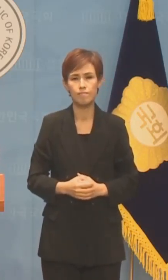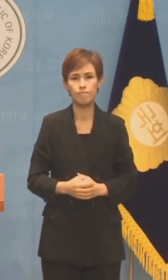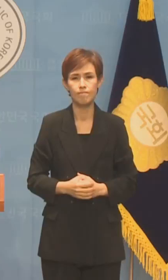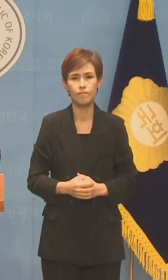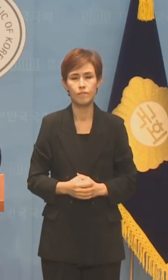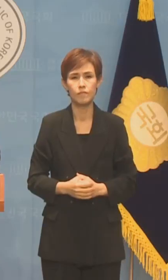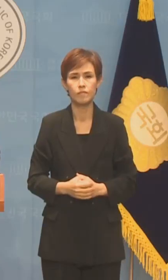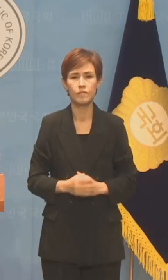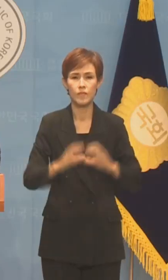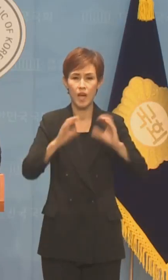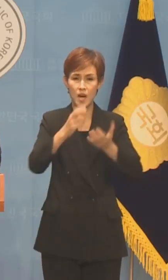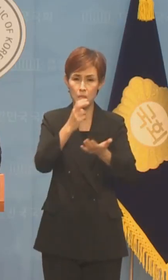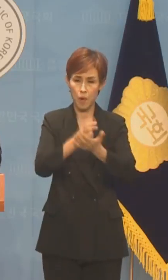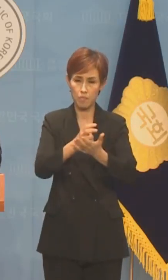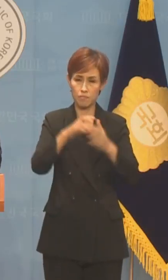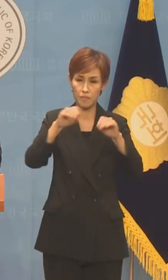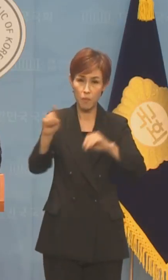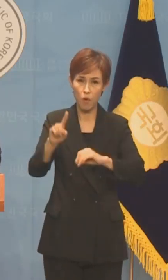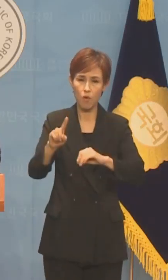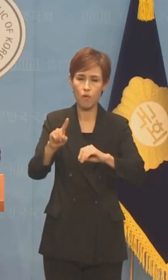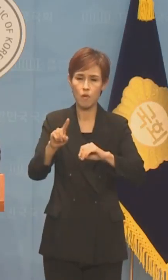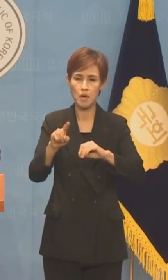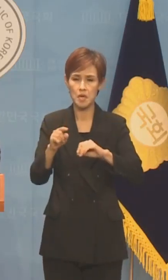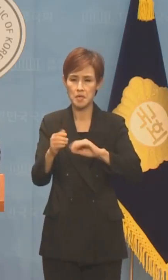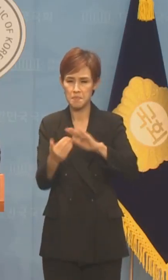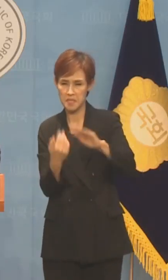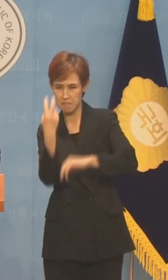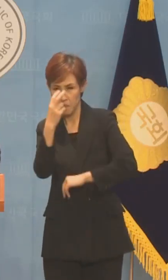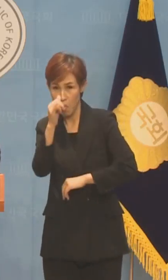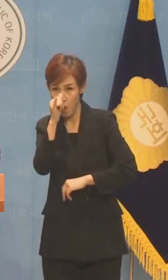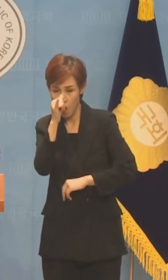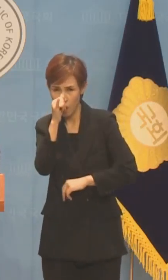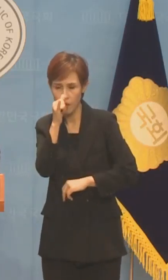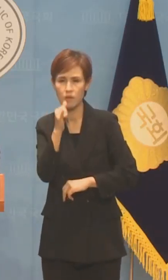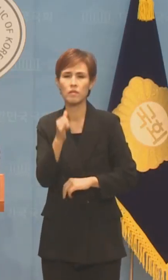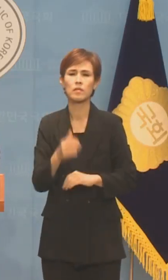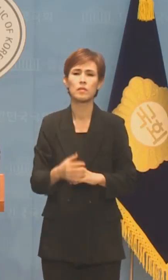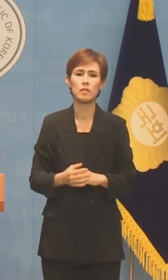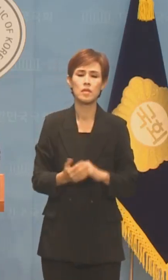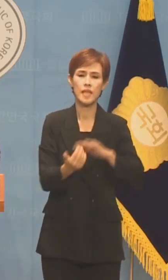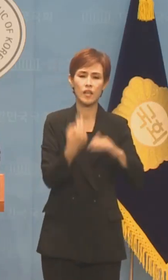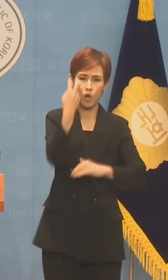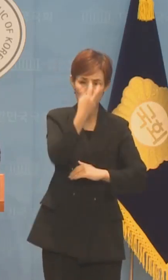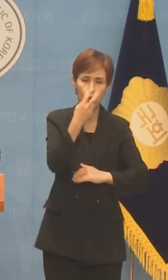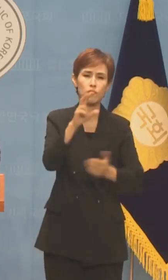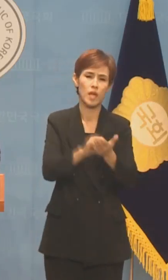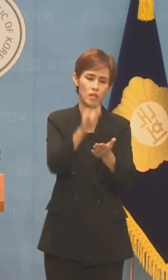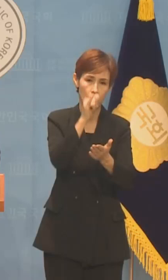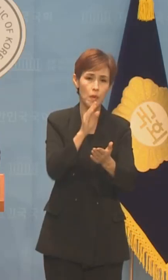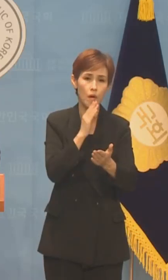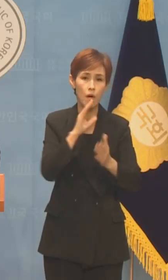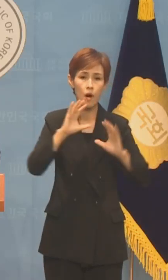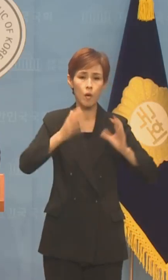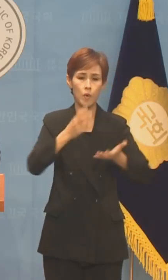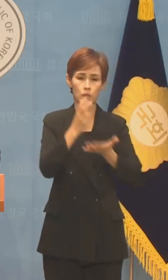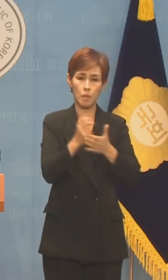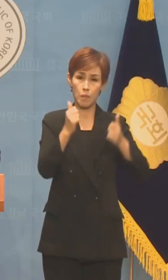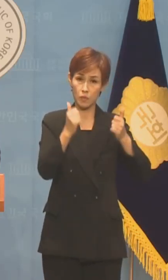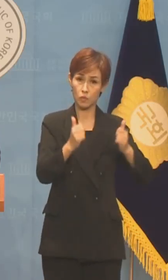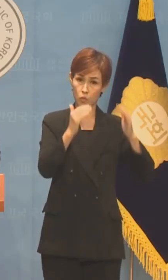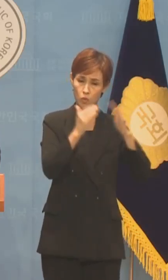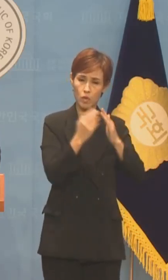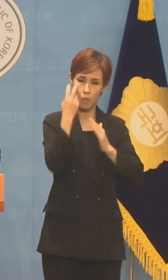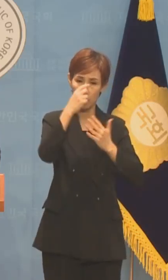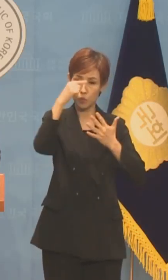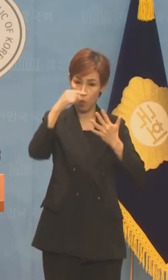그러나 헌법상 금지하고 있는 검열은 사전 검열이고 헌법재판소는 검열의 요건을 제시하고